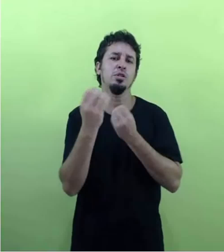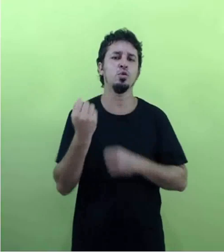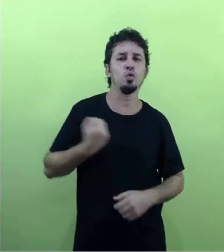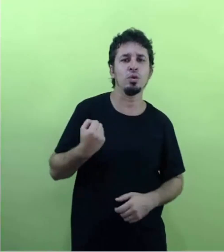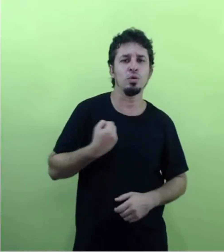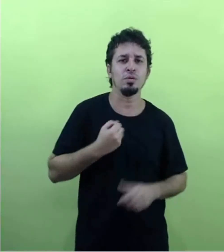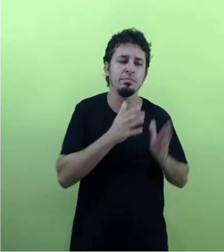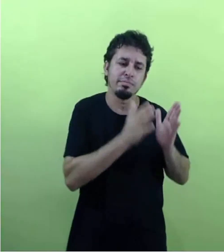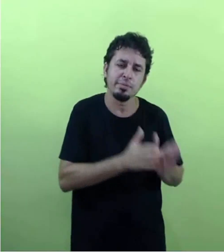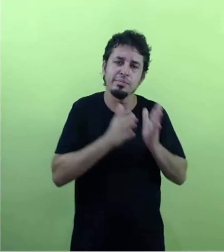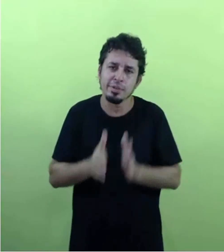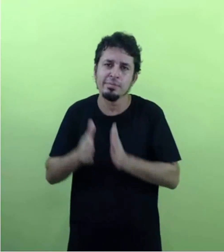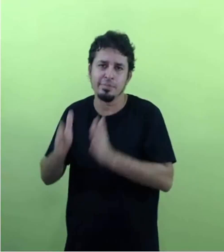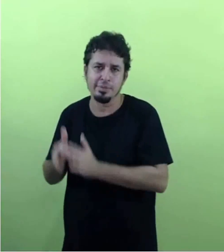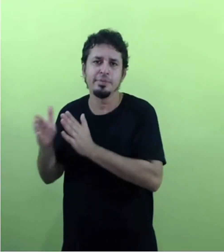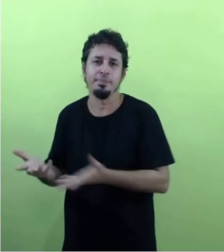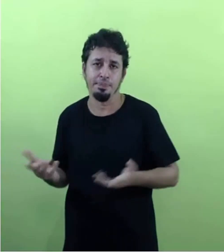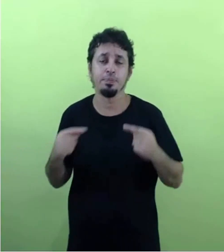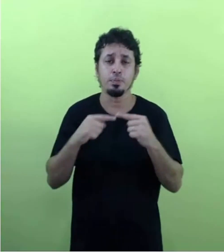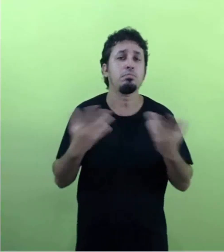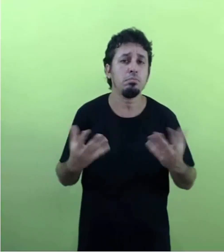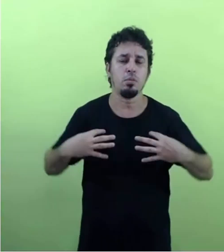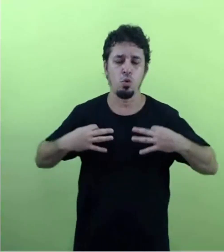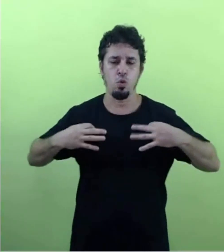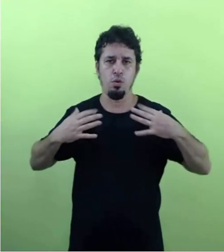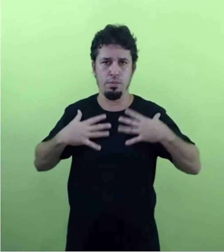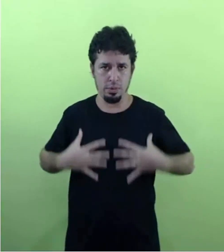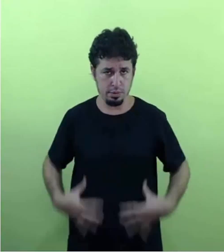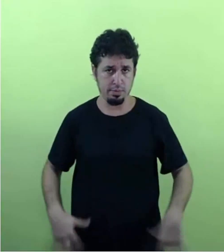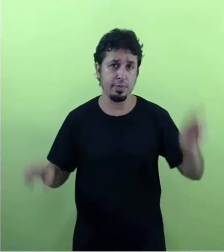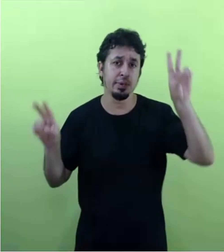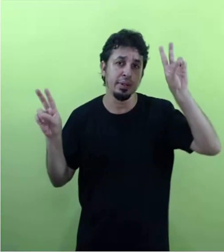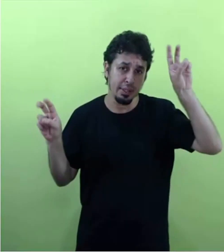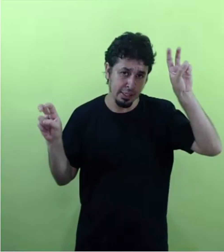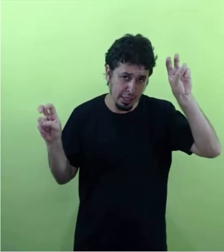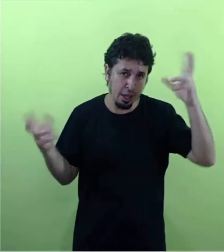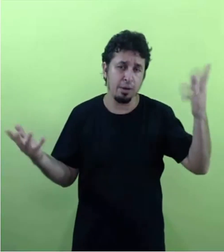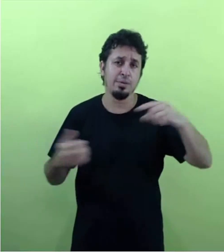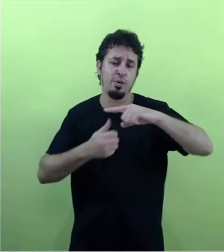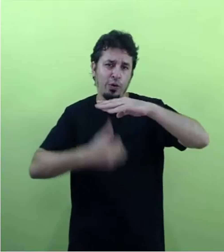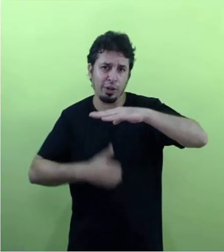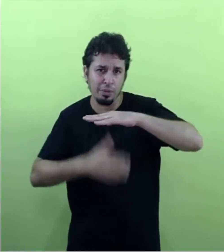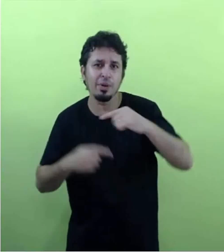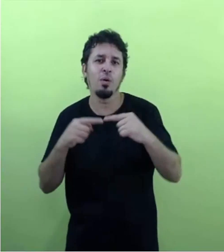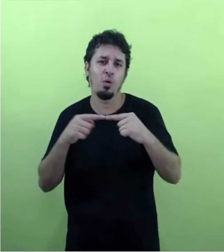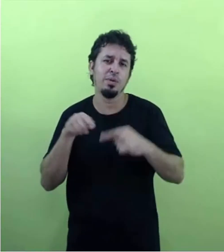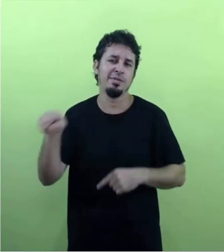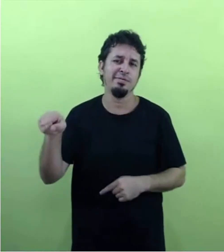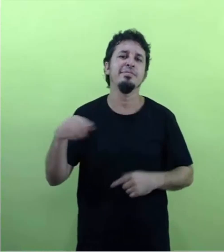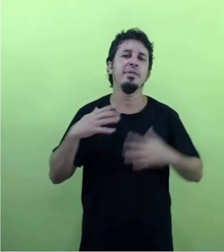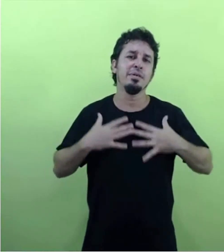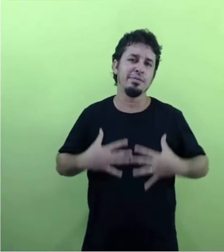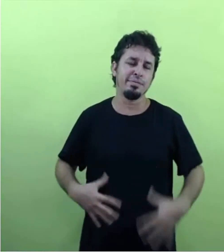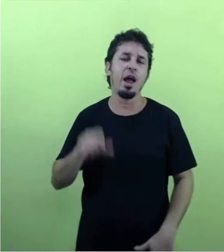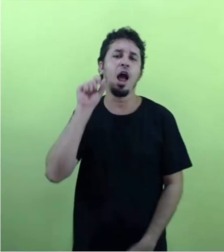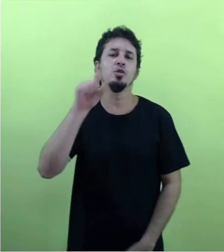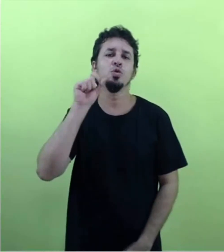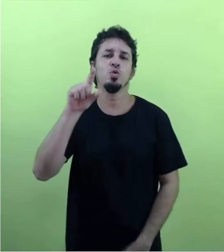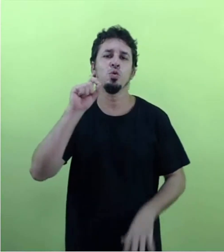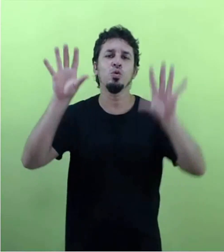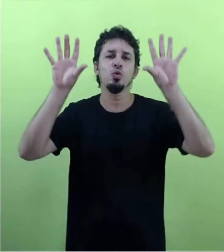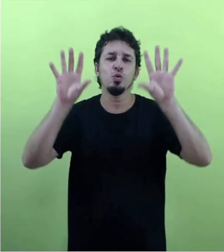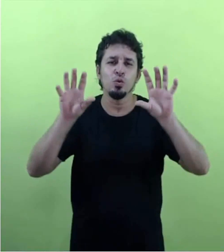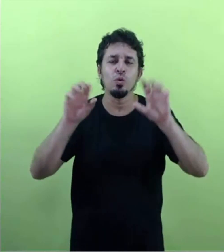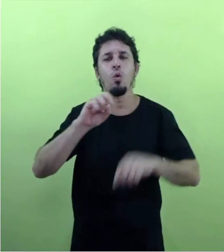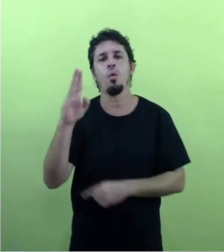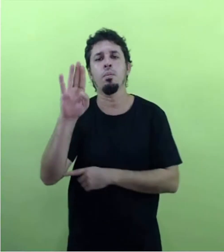numeradas sequencialmente. A camisa utilizada para citar rodapé, no final, é de cor azul ou